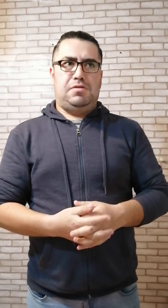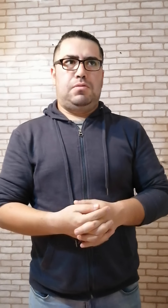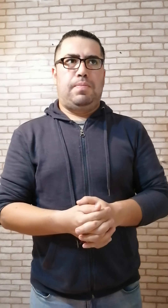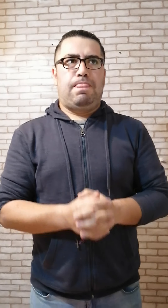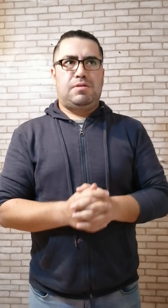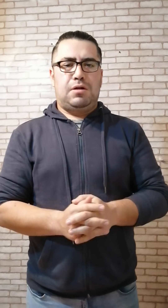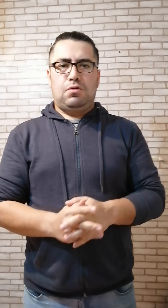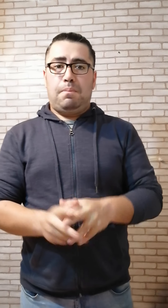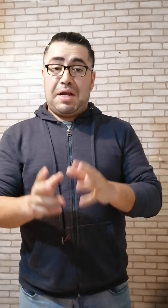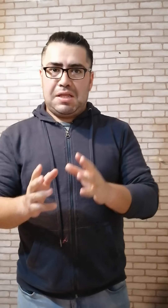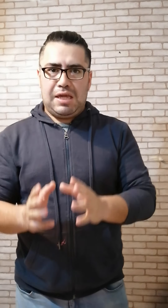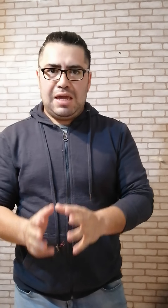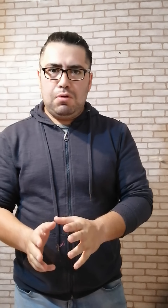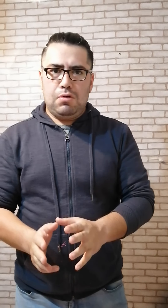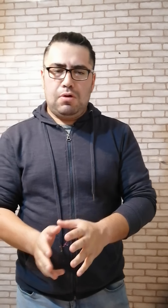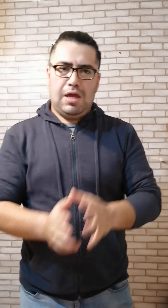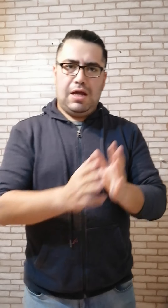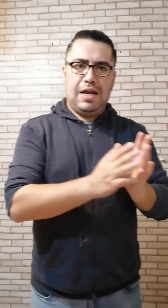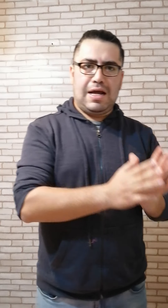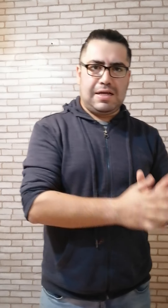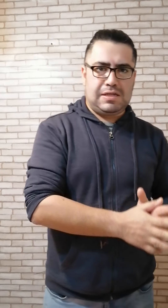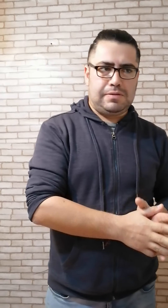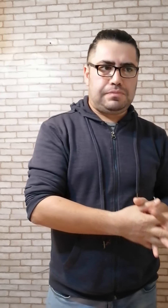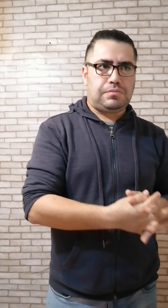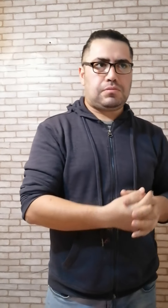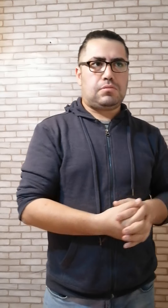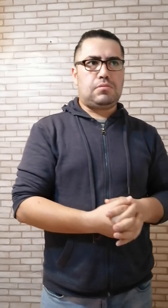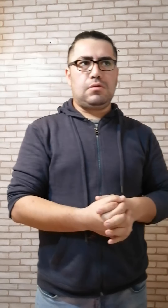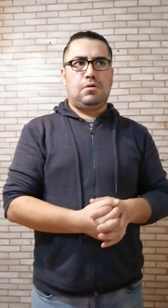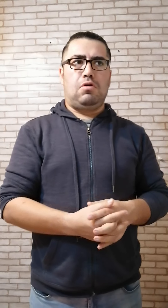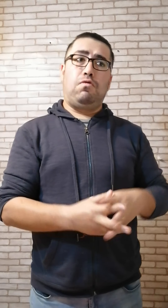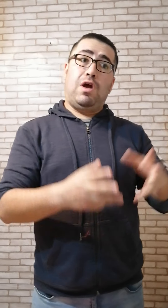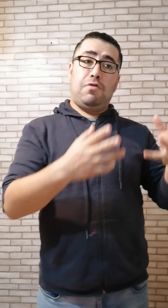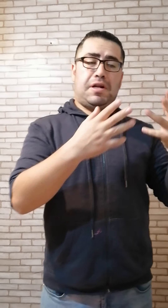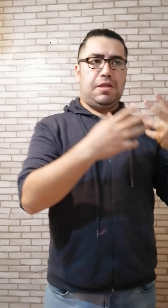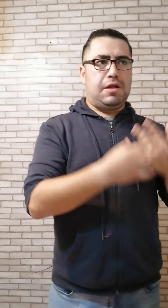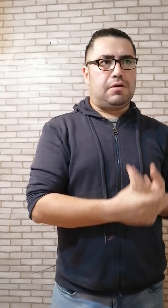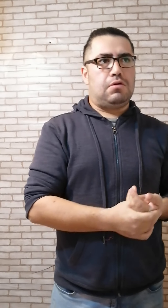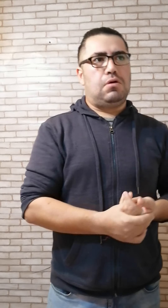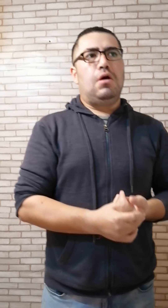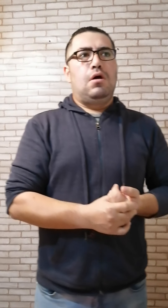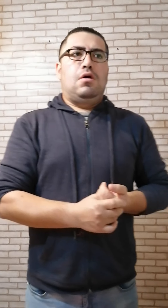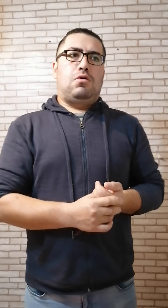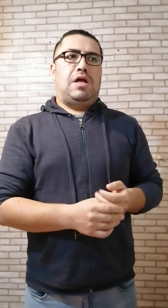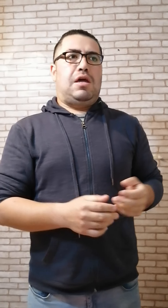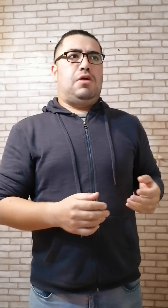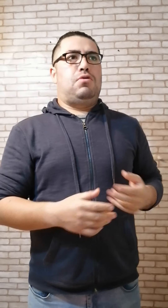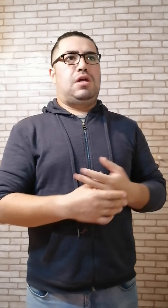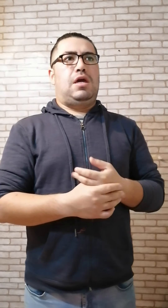cierto practiquemos no es la casa con vuelvo a reiterar con aquellos que